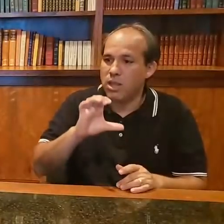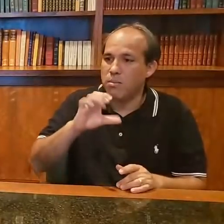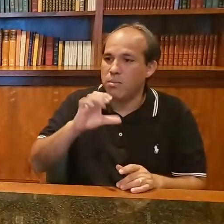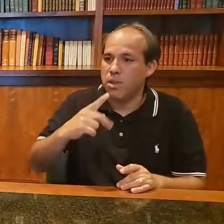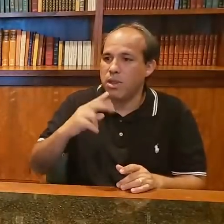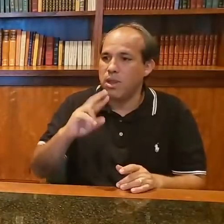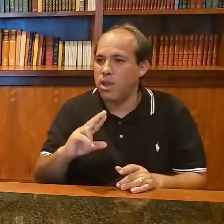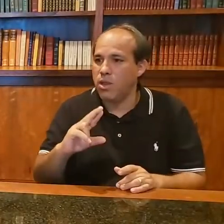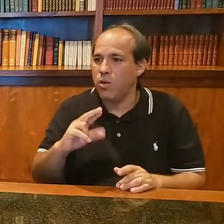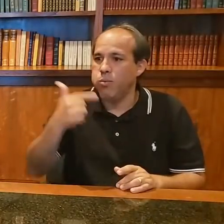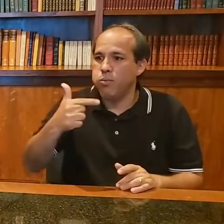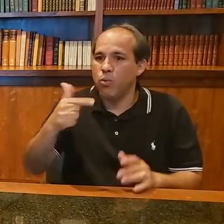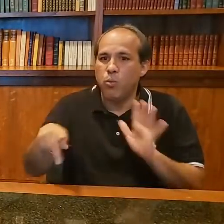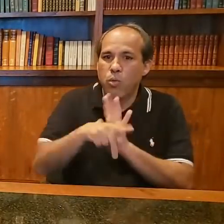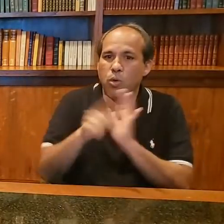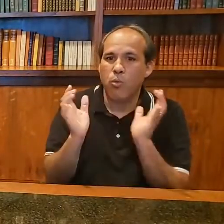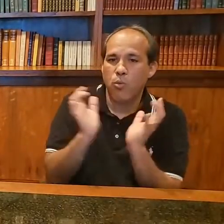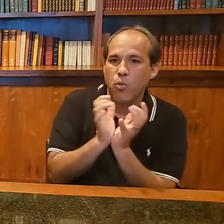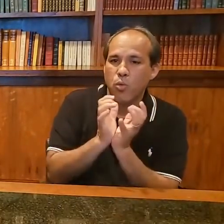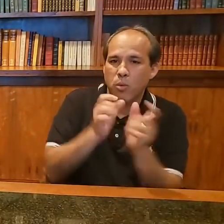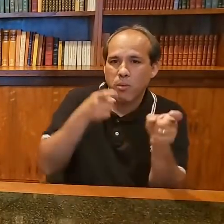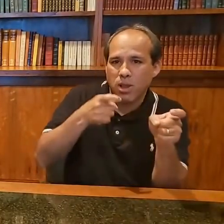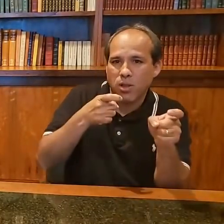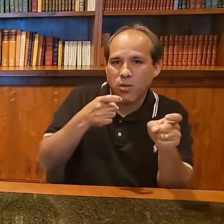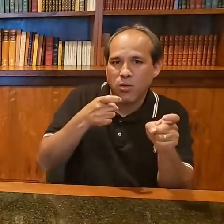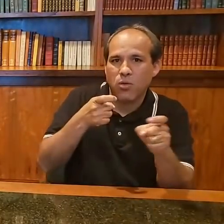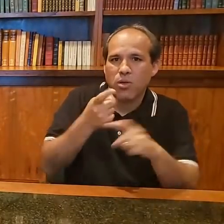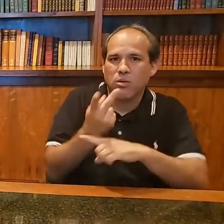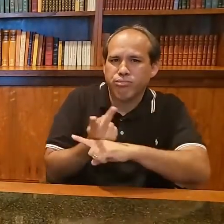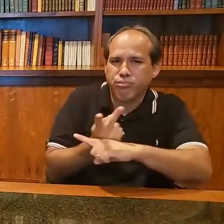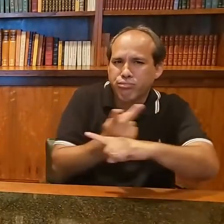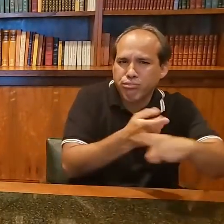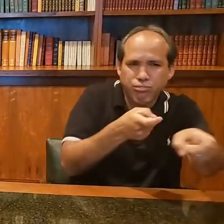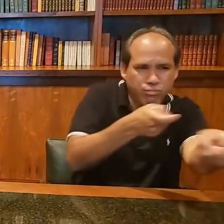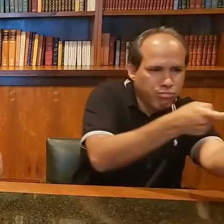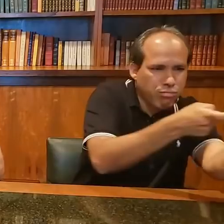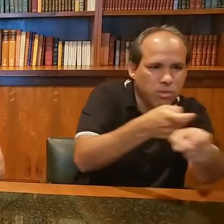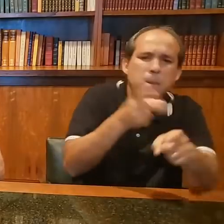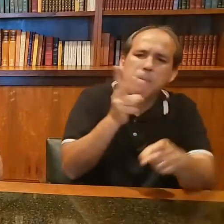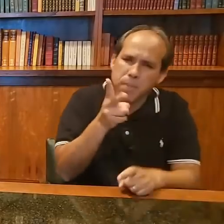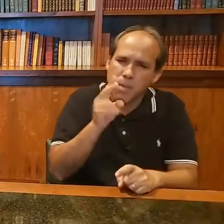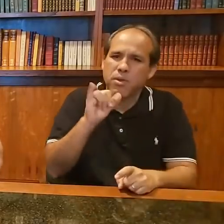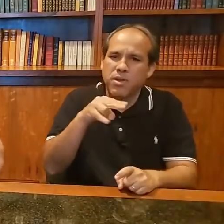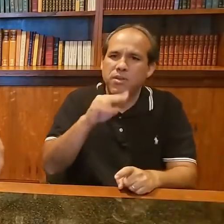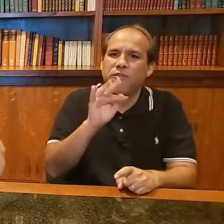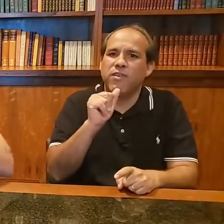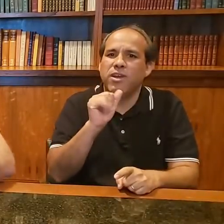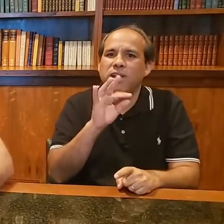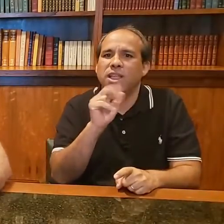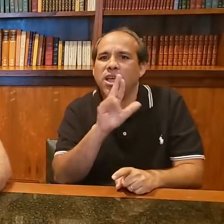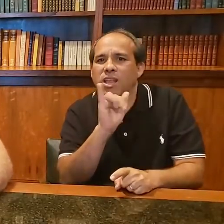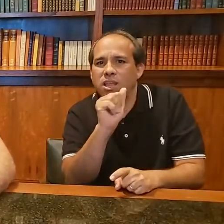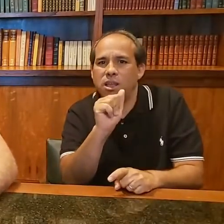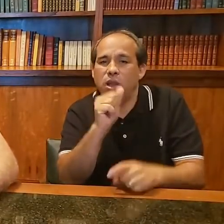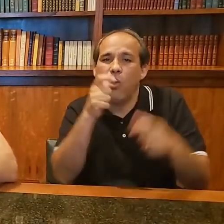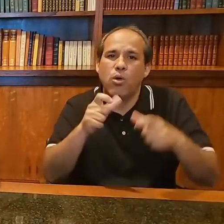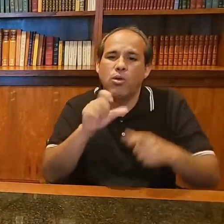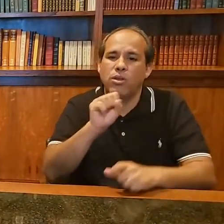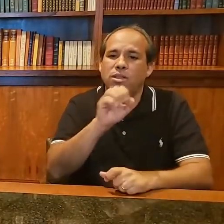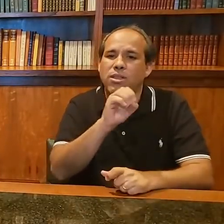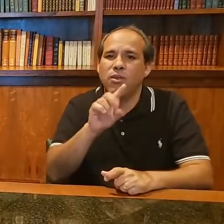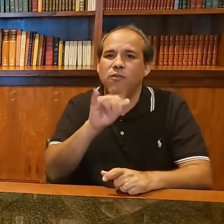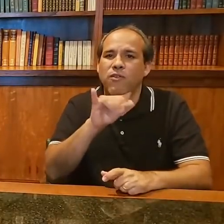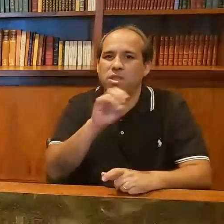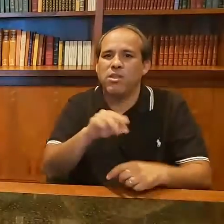de... Segundo Batalhão de Caçadores, agora é outra denominação, mas é Infantaria. São Vicente. São Vicente. Tá, depois voltando para cá,